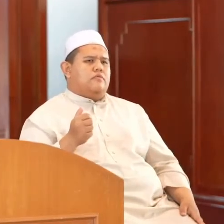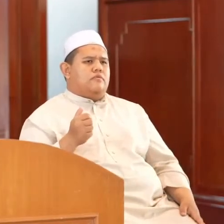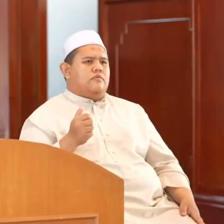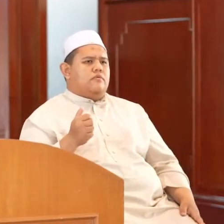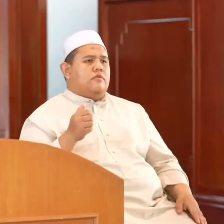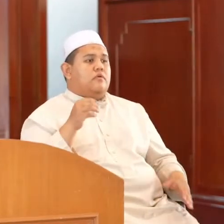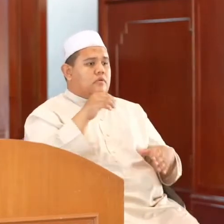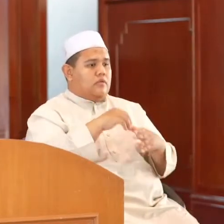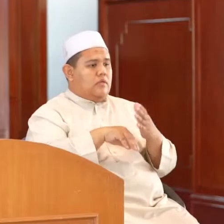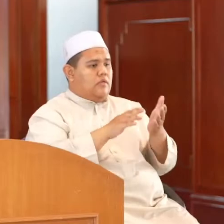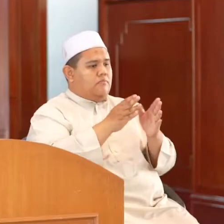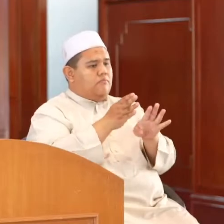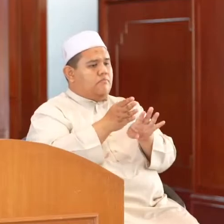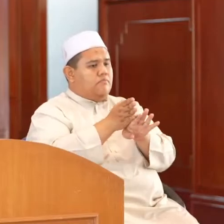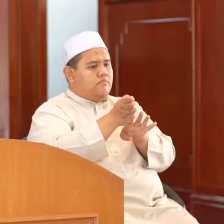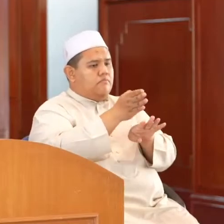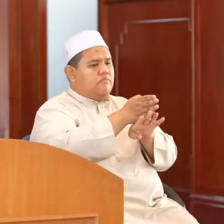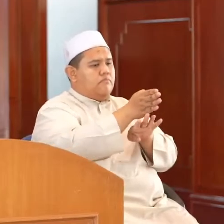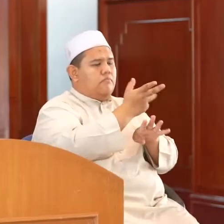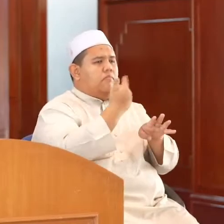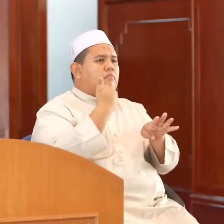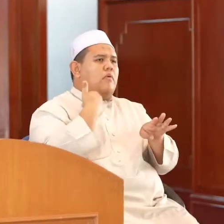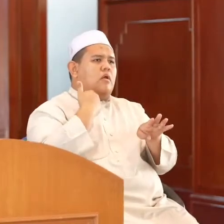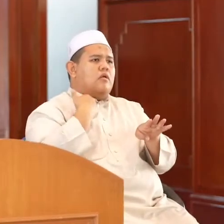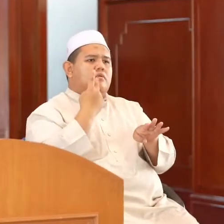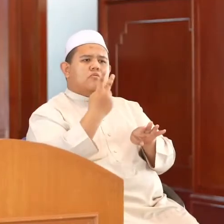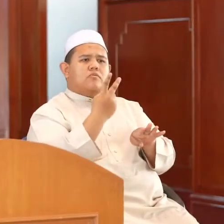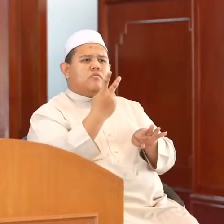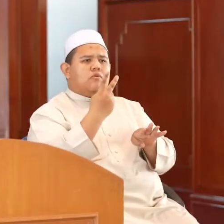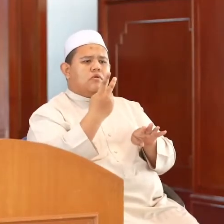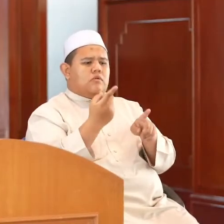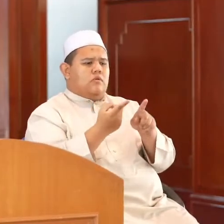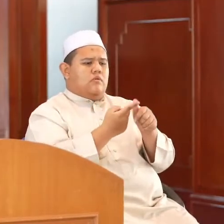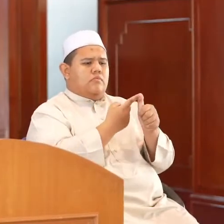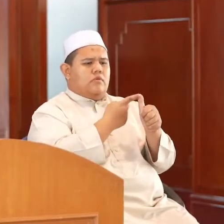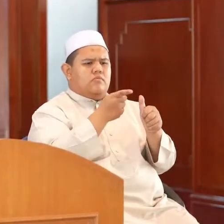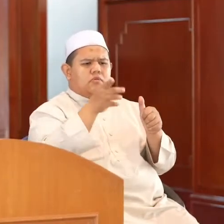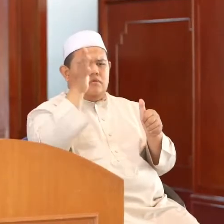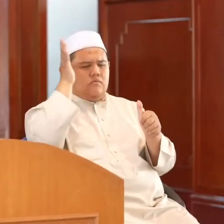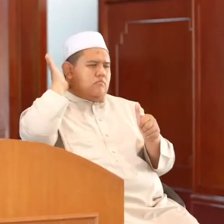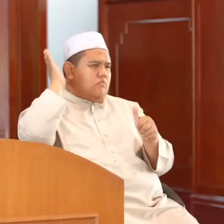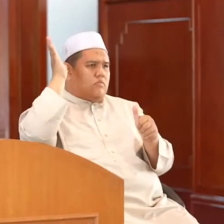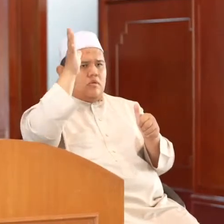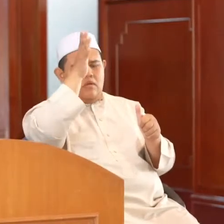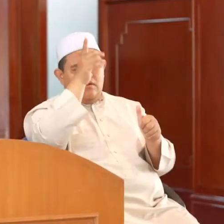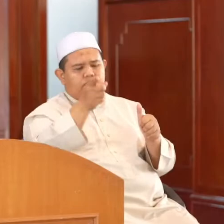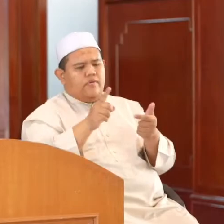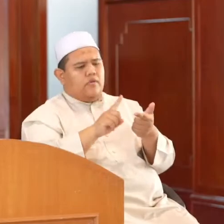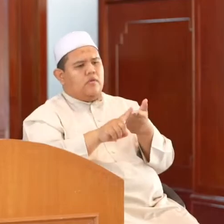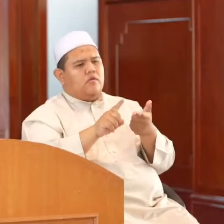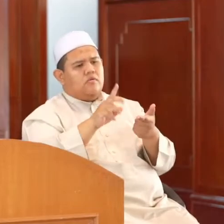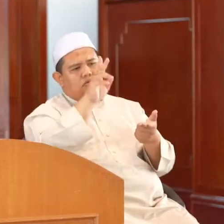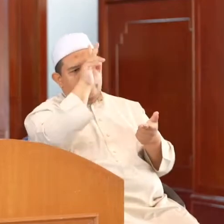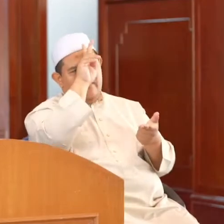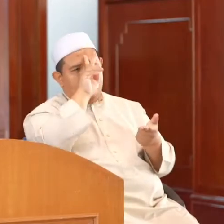Dalam mazhab ada dua je hukum. Hukum pertama kafir, hukum kedua